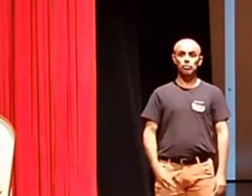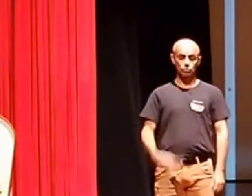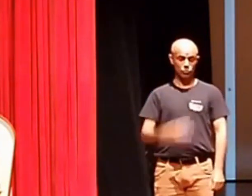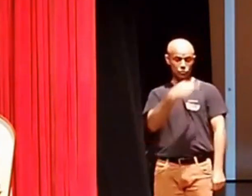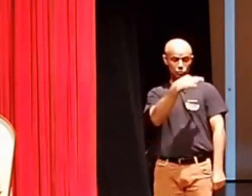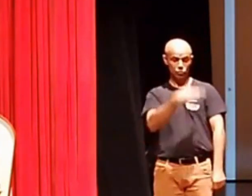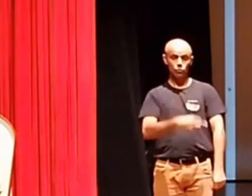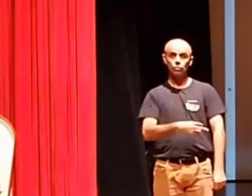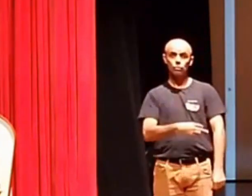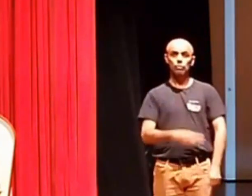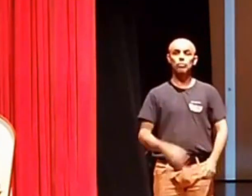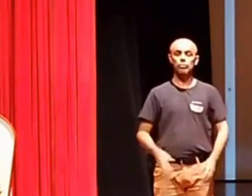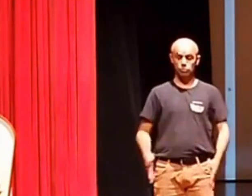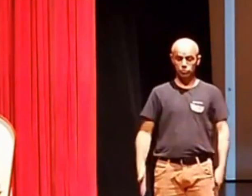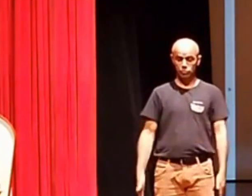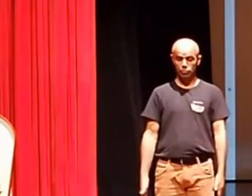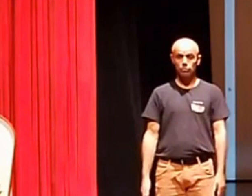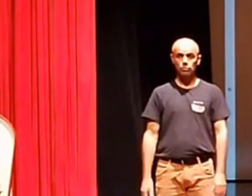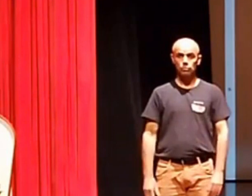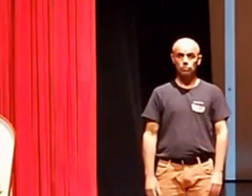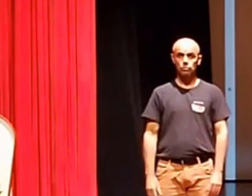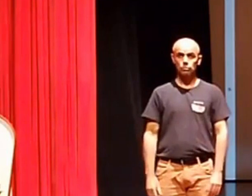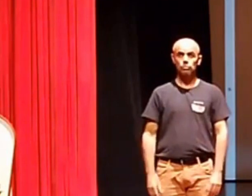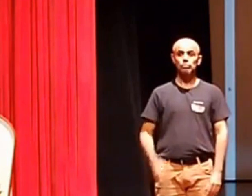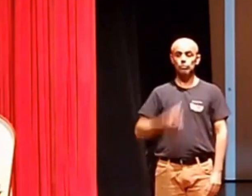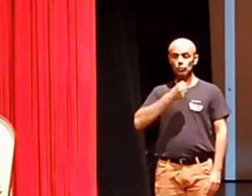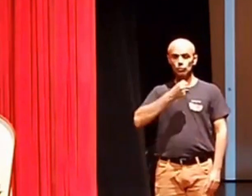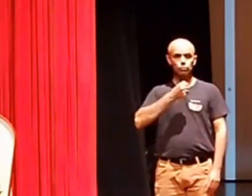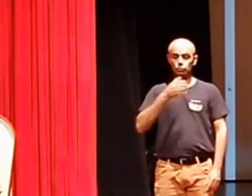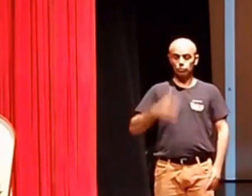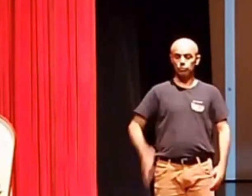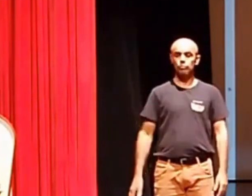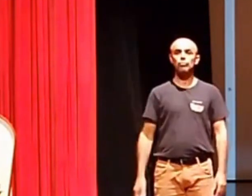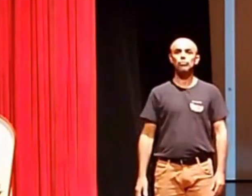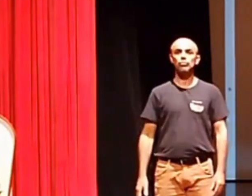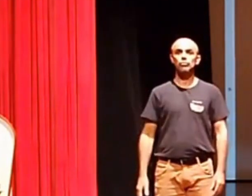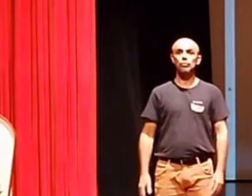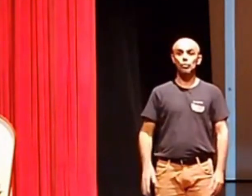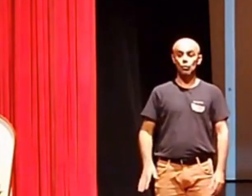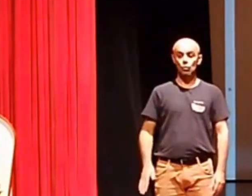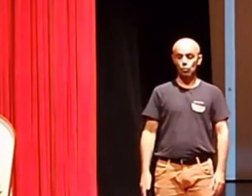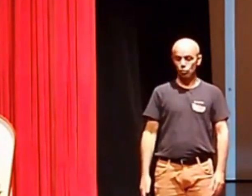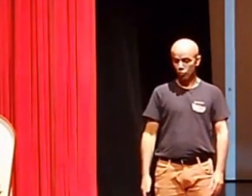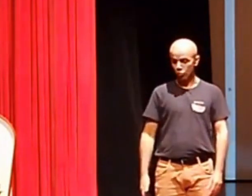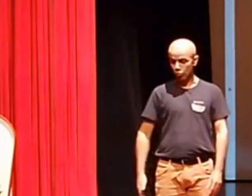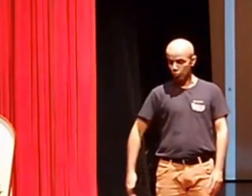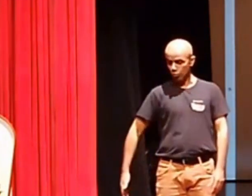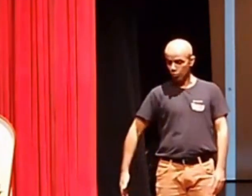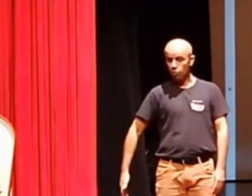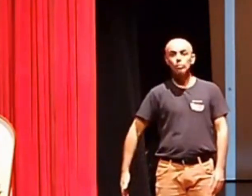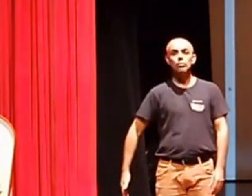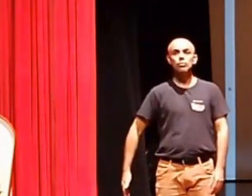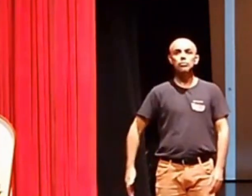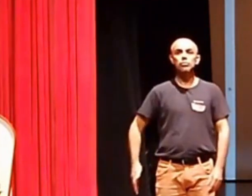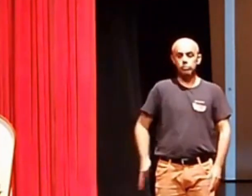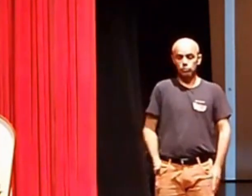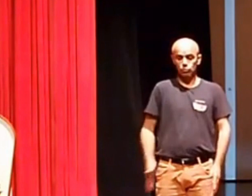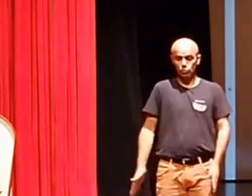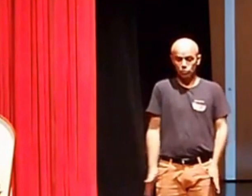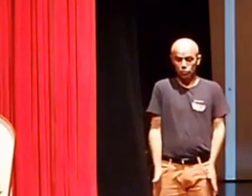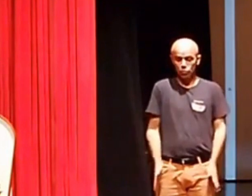se eu tivesse com os 2 esticados, como eu vou ter que ficar segurando o microfone, geralmente um está mais distante da cintura, o outro está